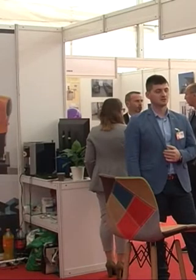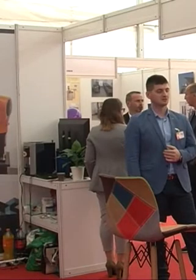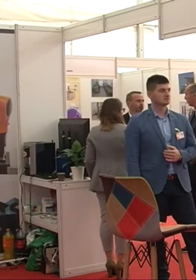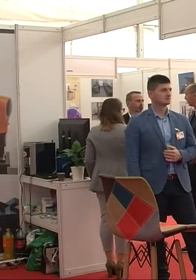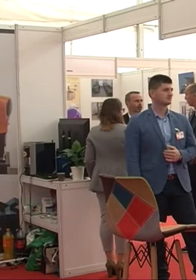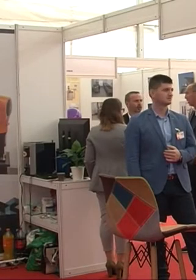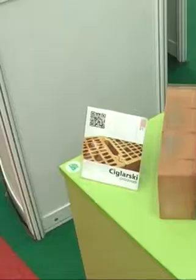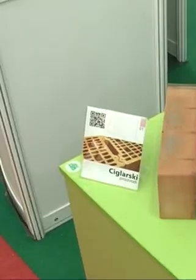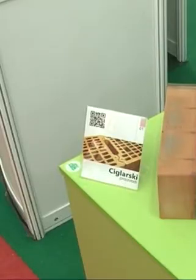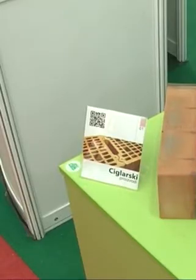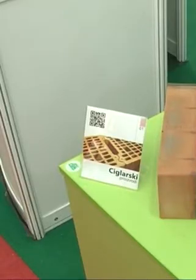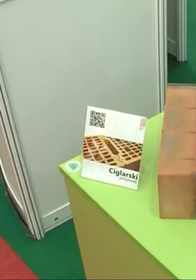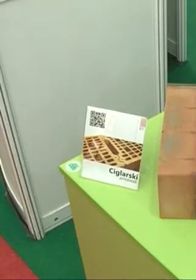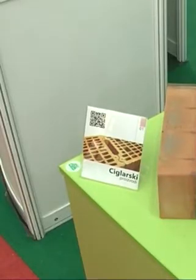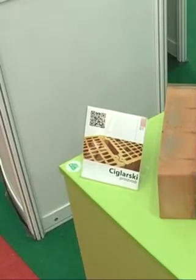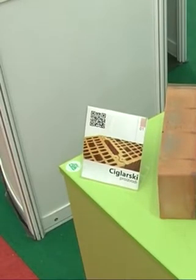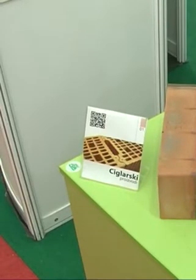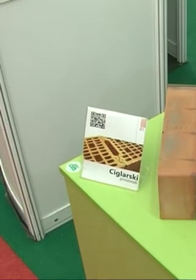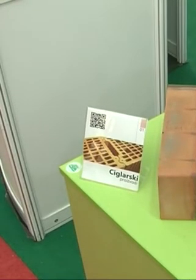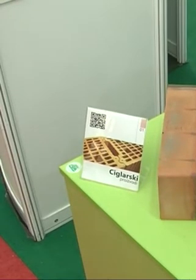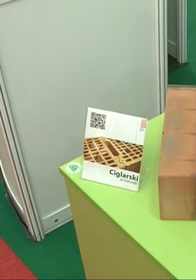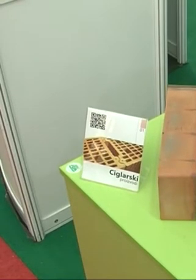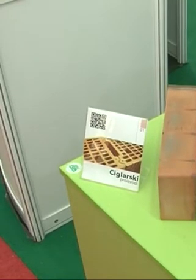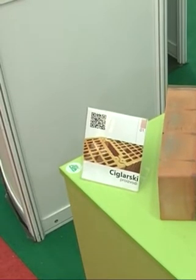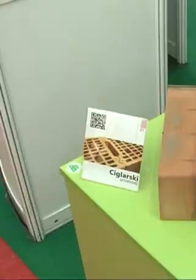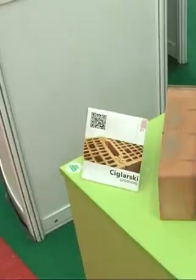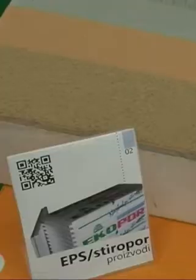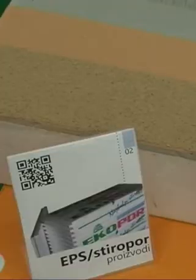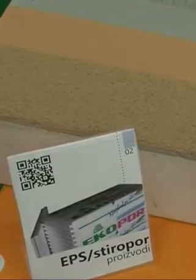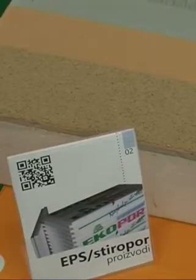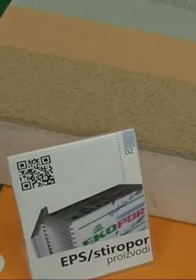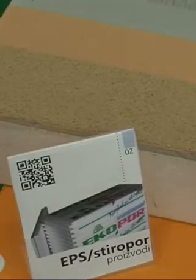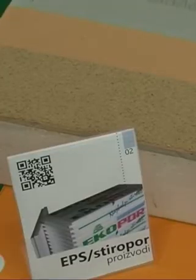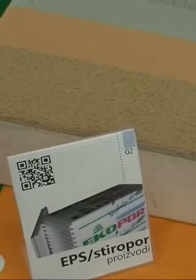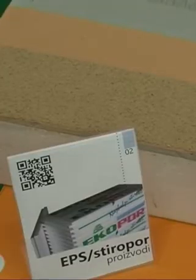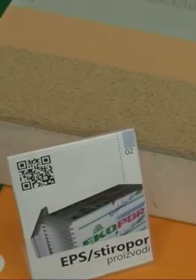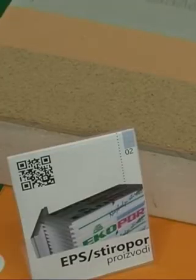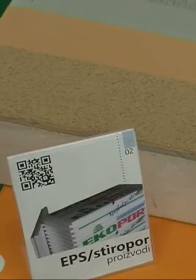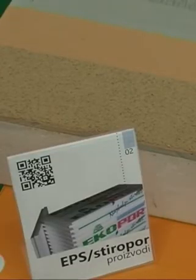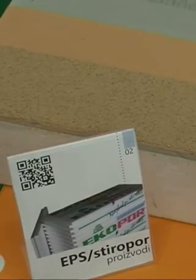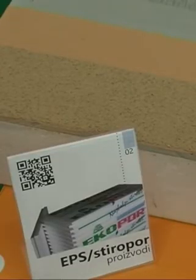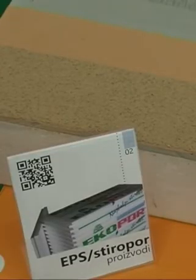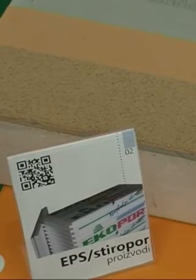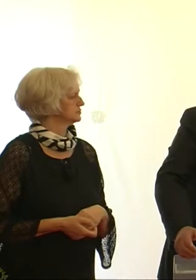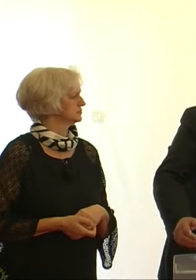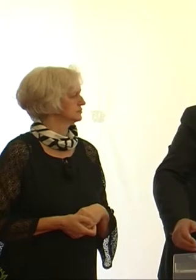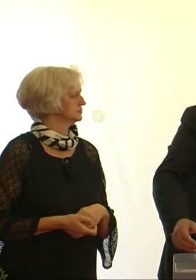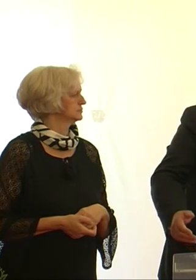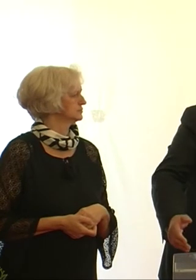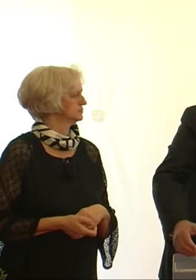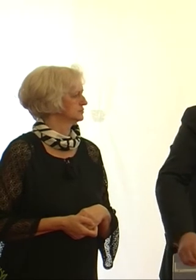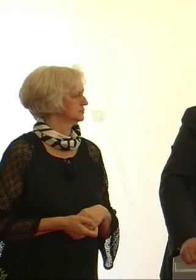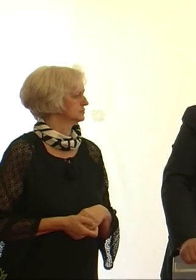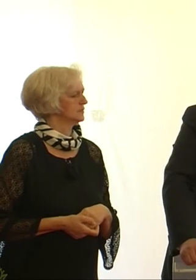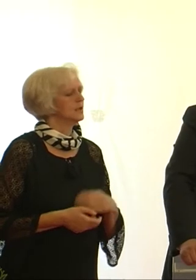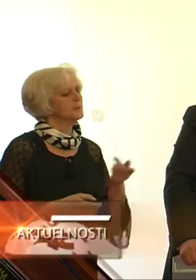preferencijalni tretman domaćem proizvodu i da Bosna i Hercegovina ostvaruje robnu razmjenu sa Evropskom unijom preko 70%. Mi, Bosanci